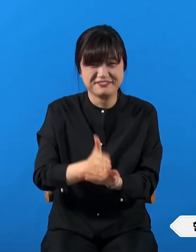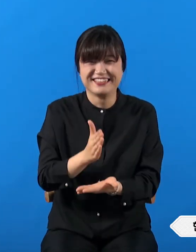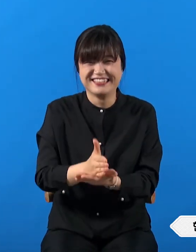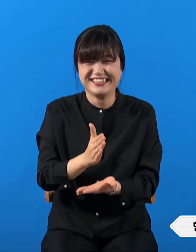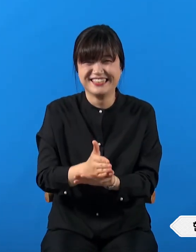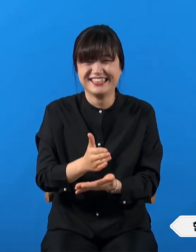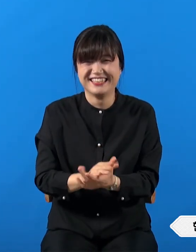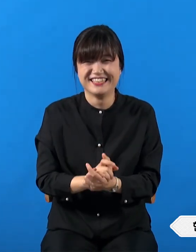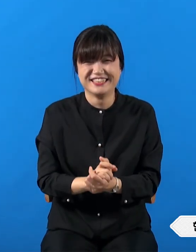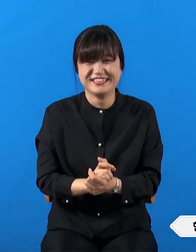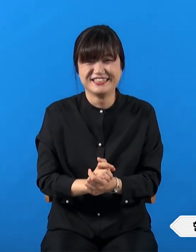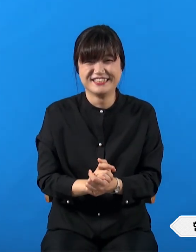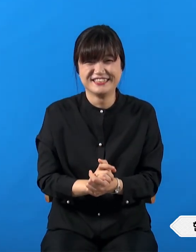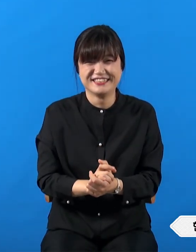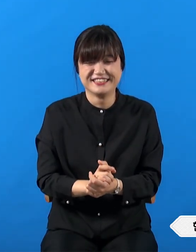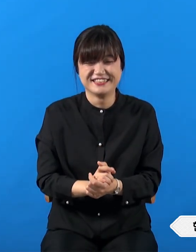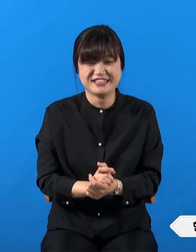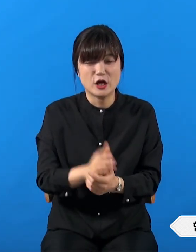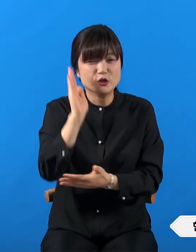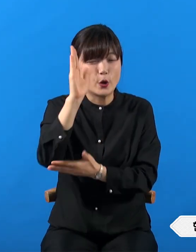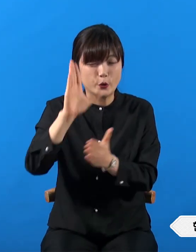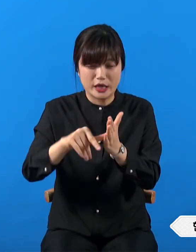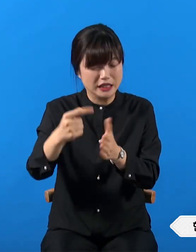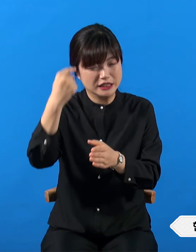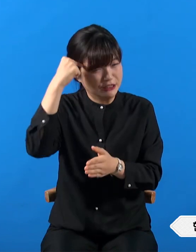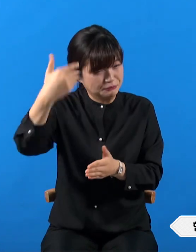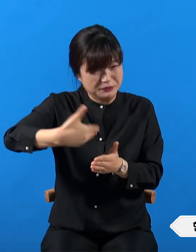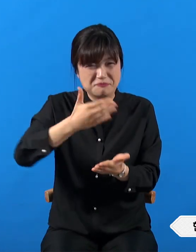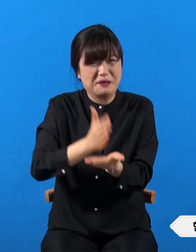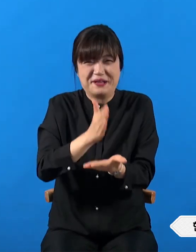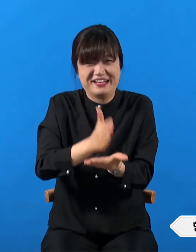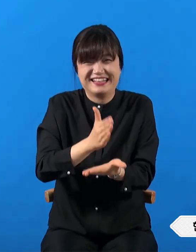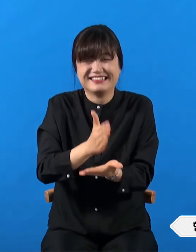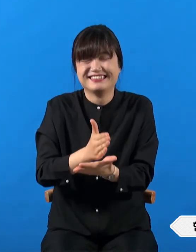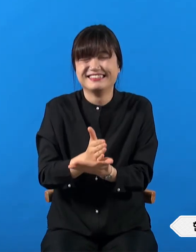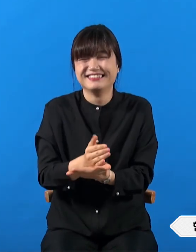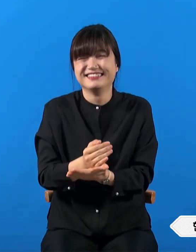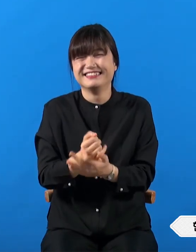마세요. 설교 시간엔 질문하면 안 됩니다.